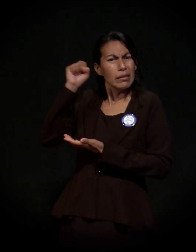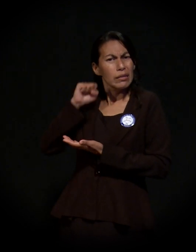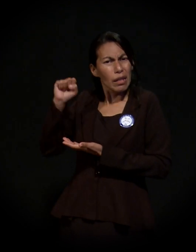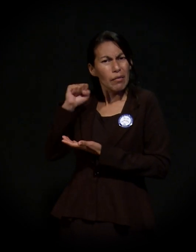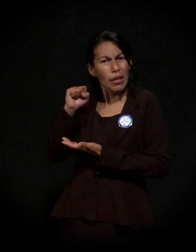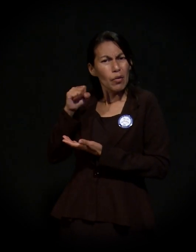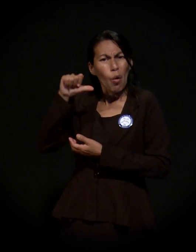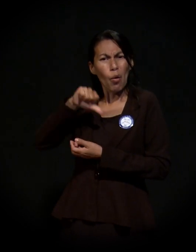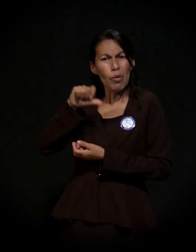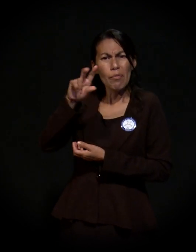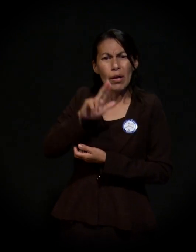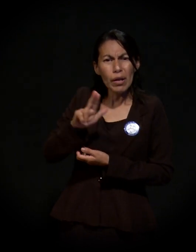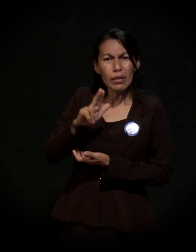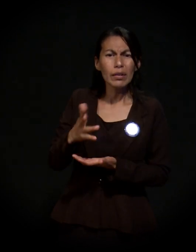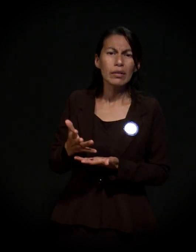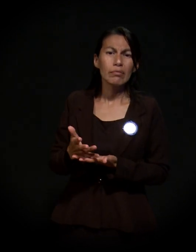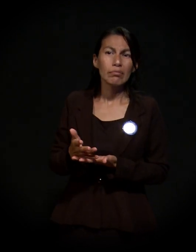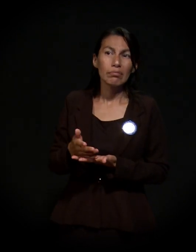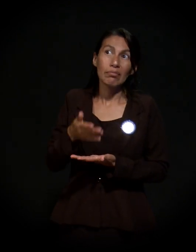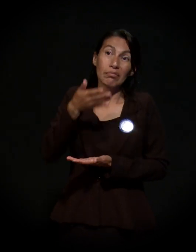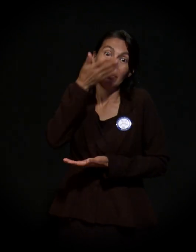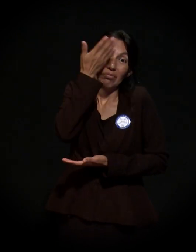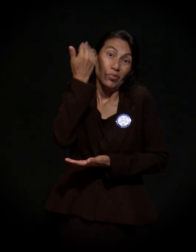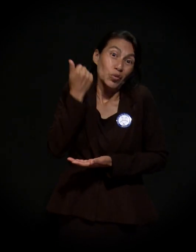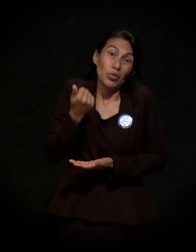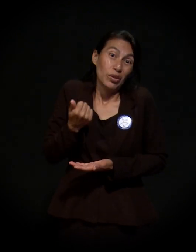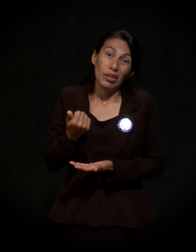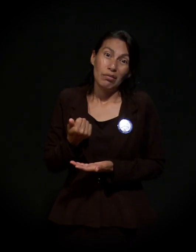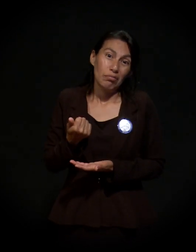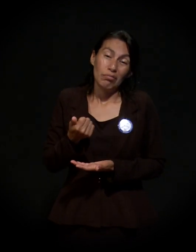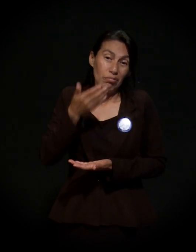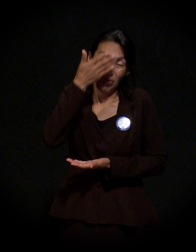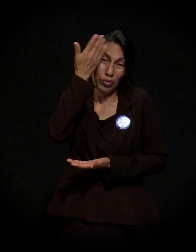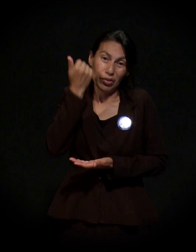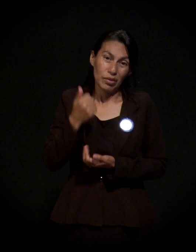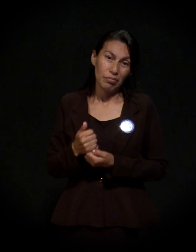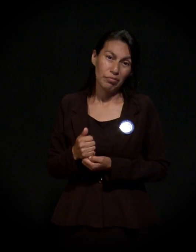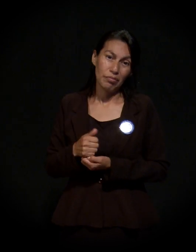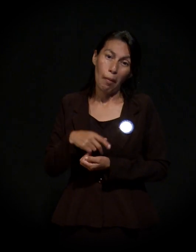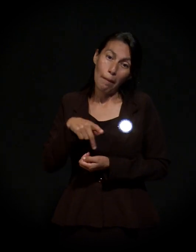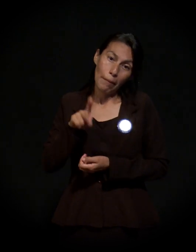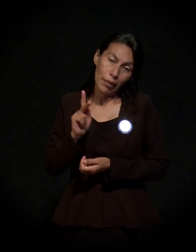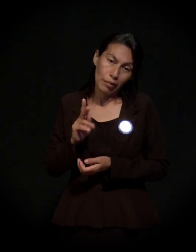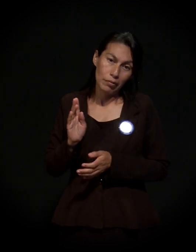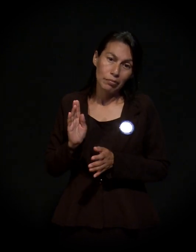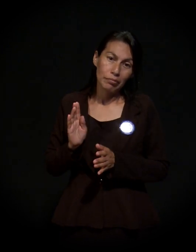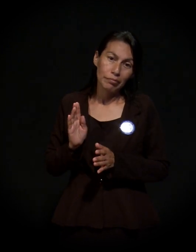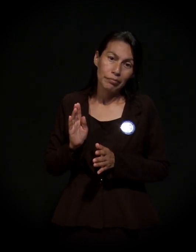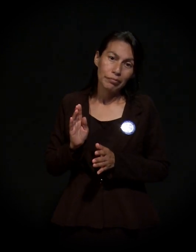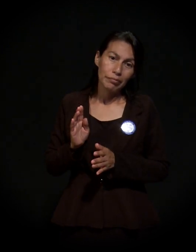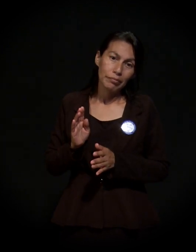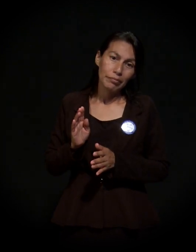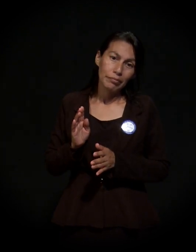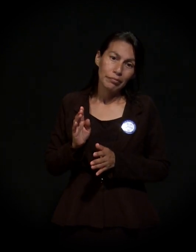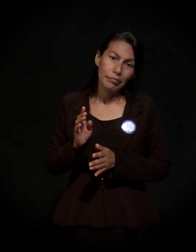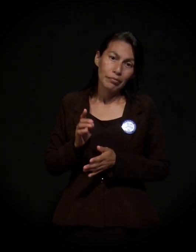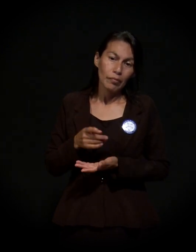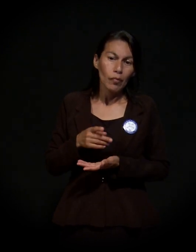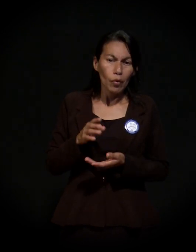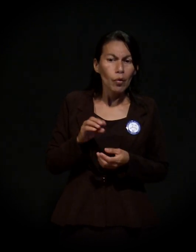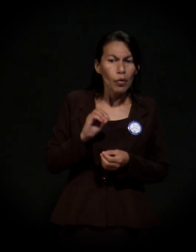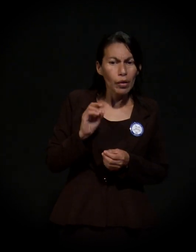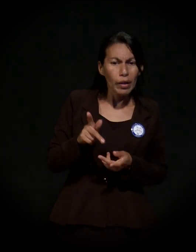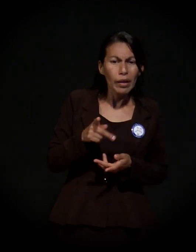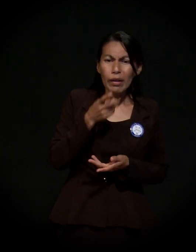el sábado? Pues no sé, maestra, no sé. Pero bueno, pero a ver,